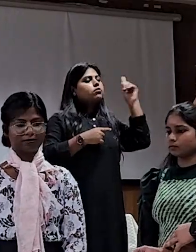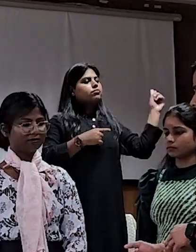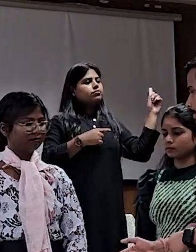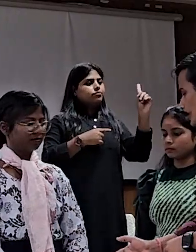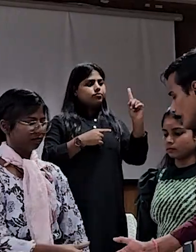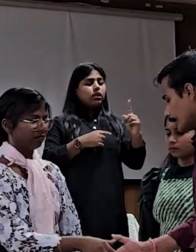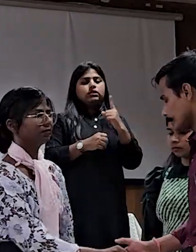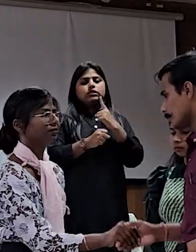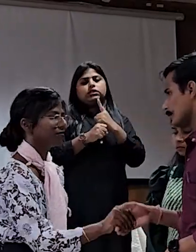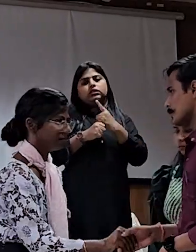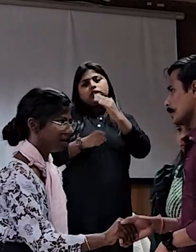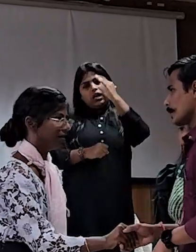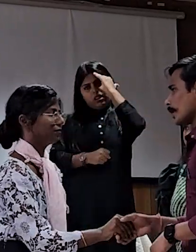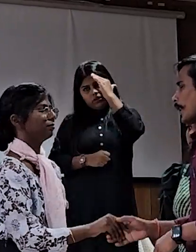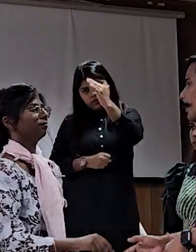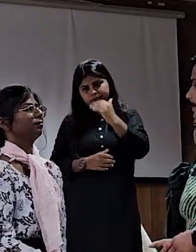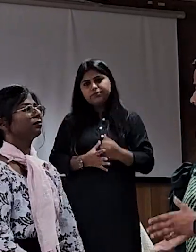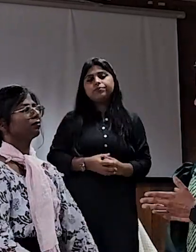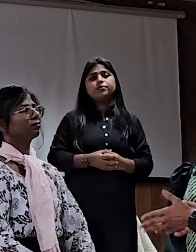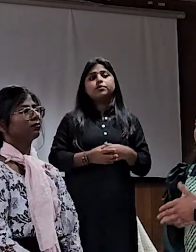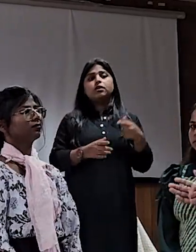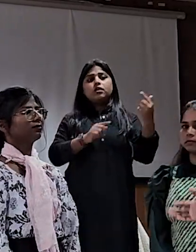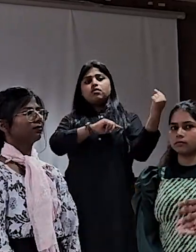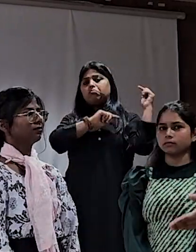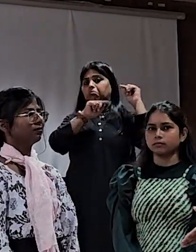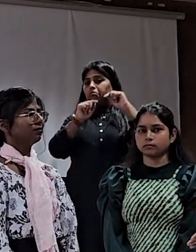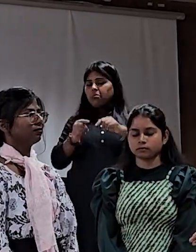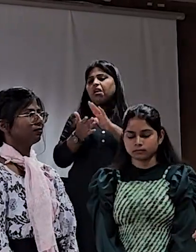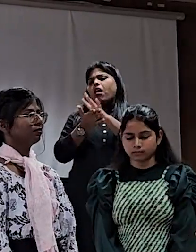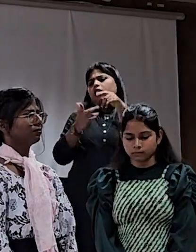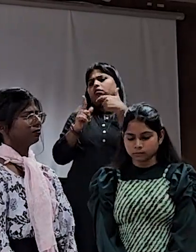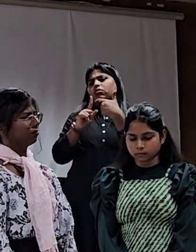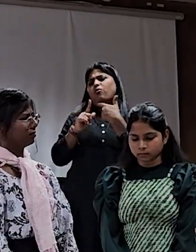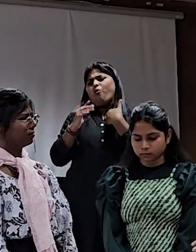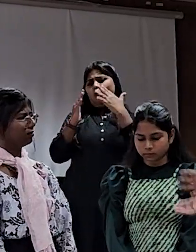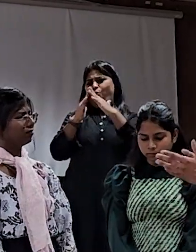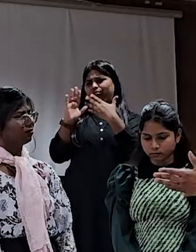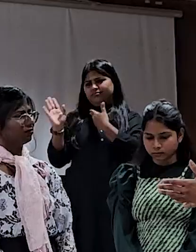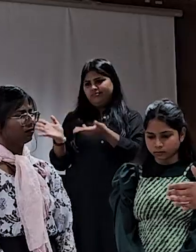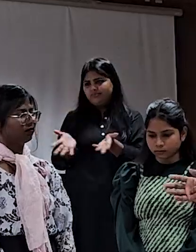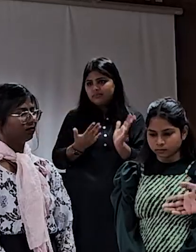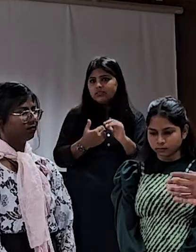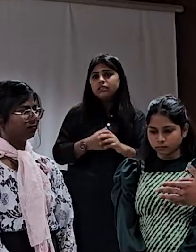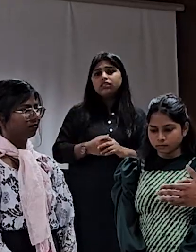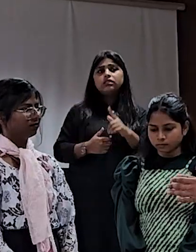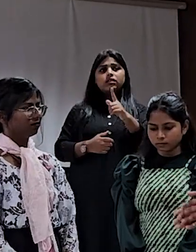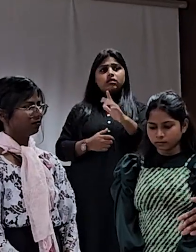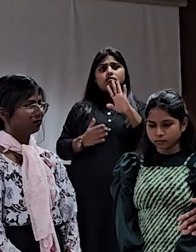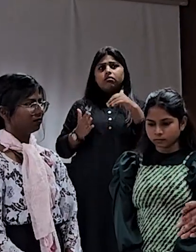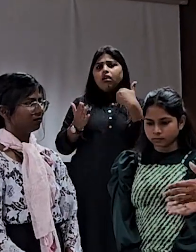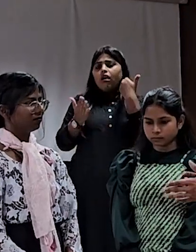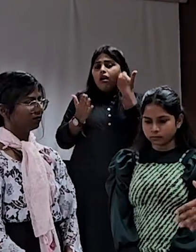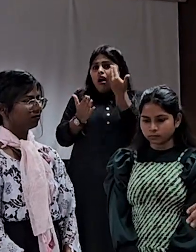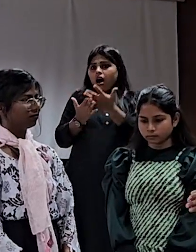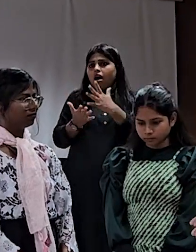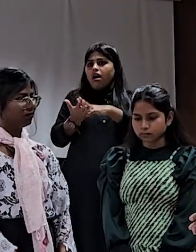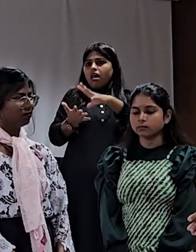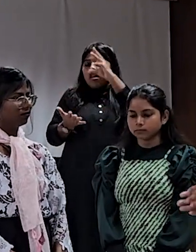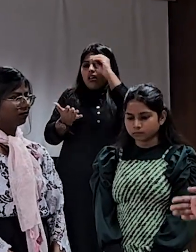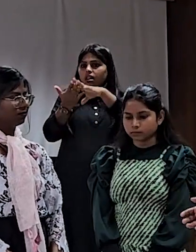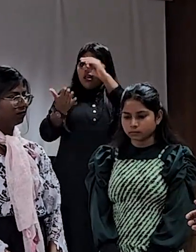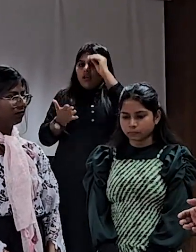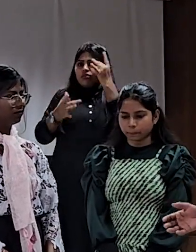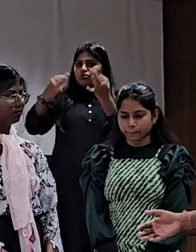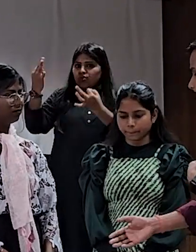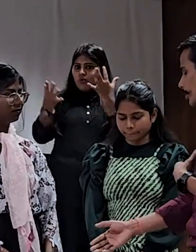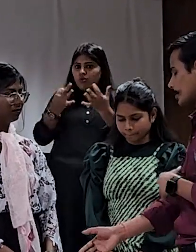मिस सुलेमान, हम यहाँ पे हेलन को लेने आए थे, तो हमने आपके साथ हेलन को सीखते देखा तो बहुत ही अच्छा लगा।